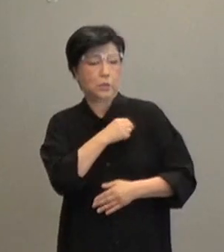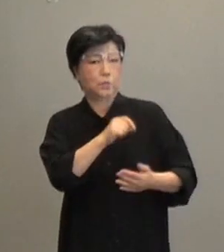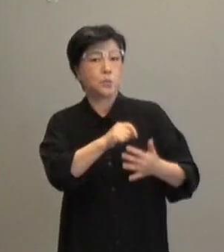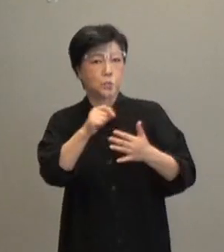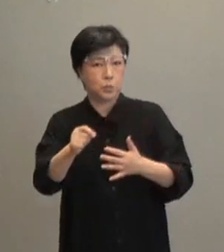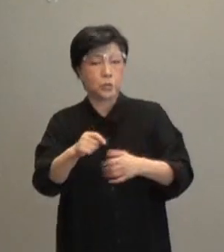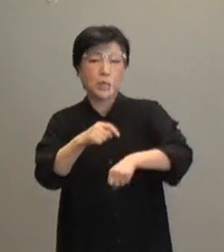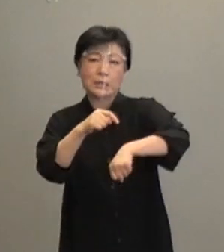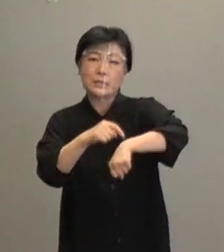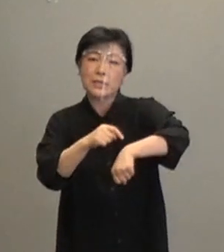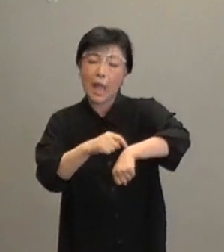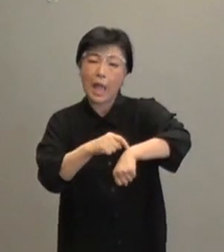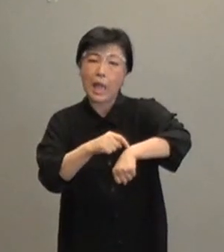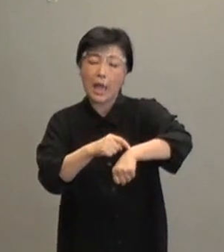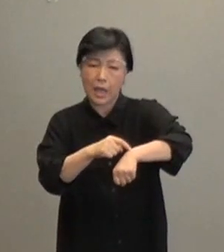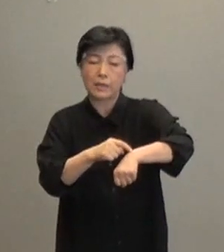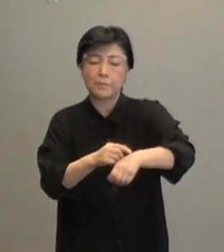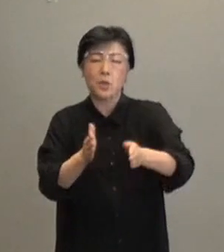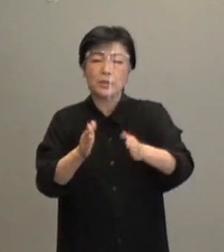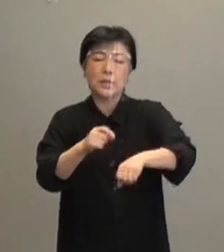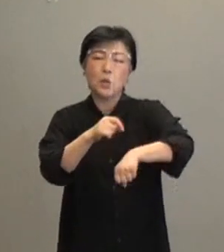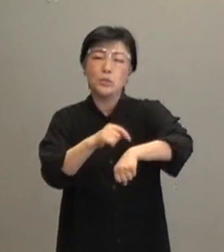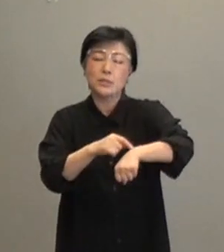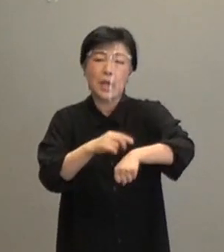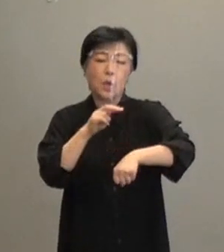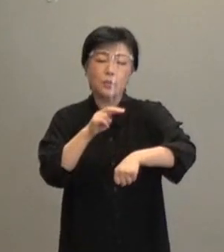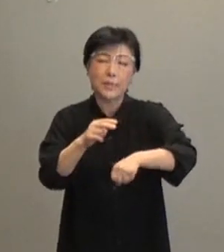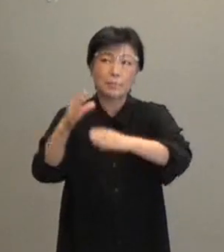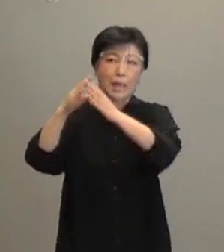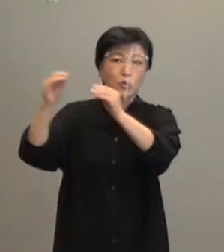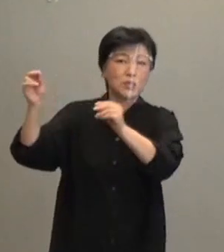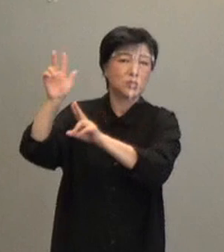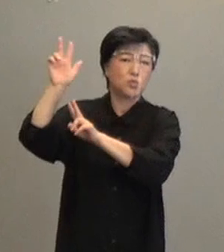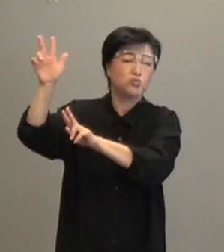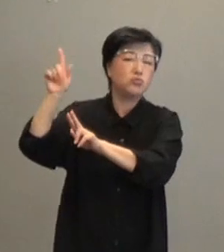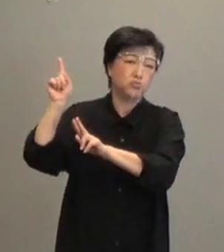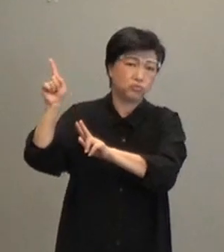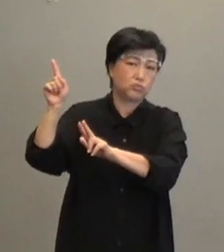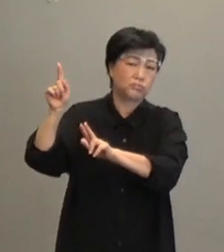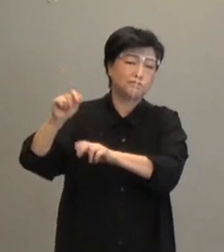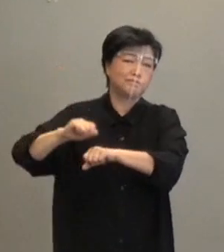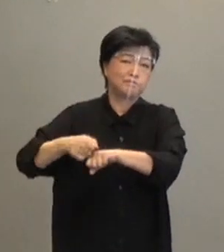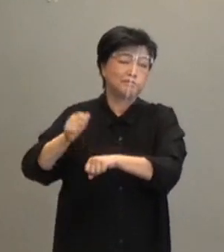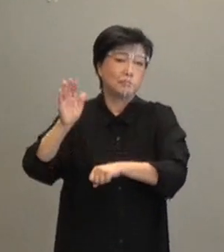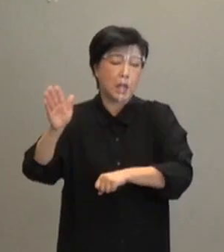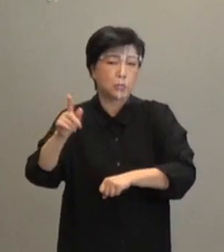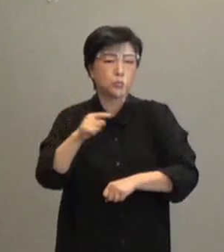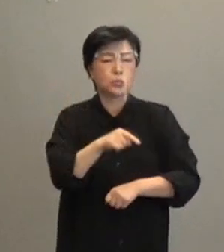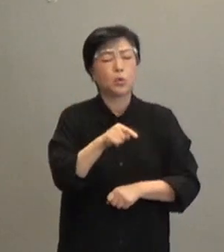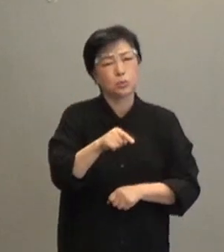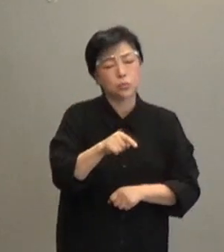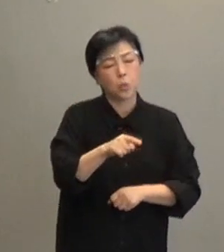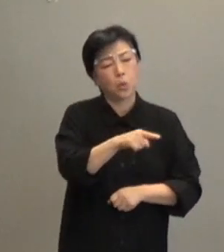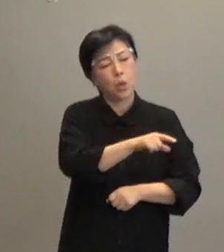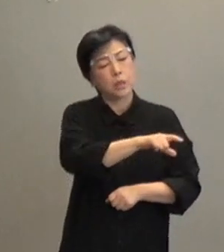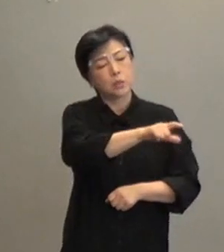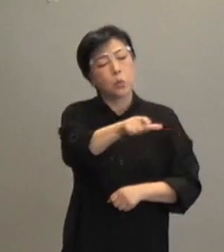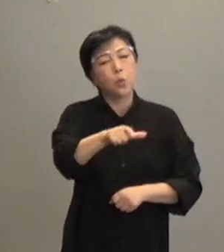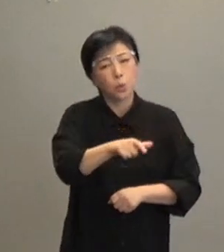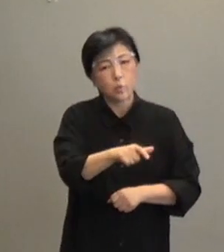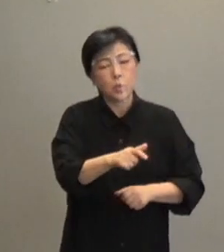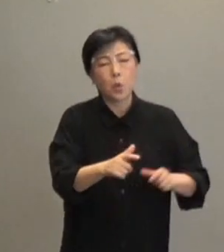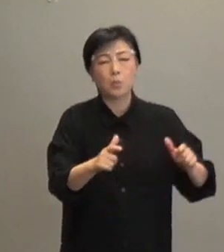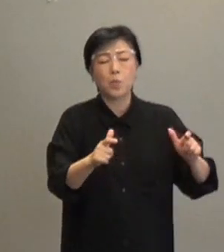数を見なければ配置できないという国の例えばルールがありますので、そうすると一つの小